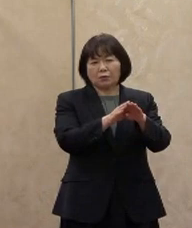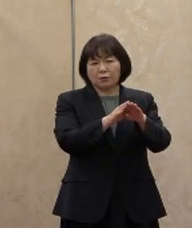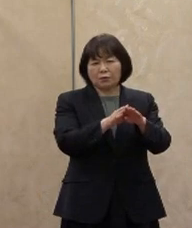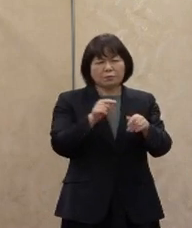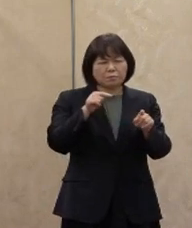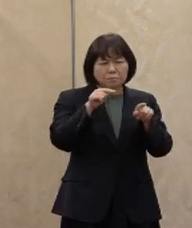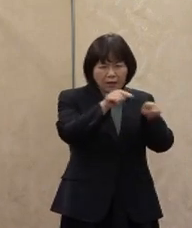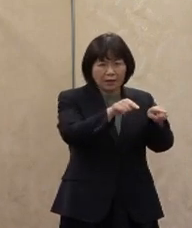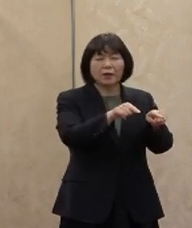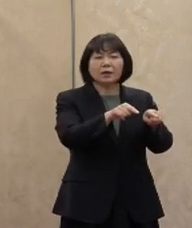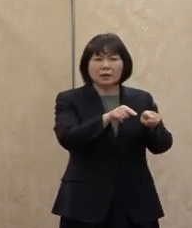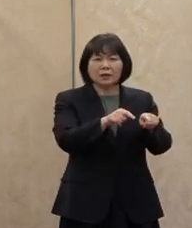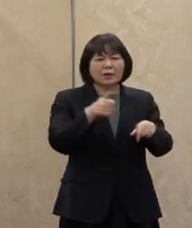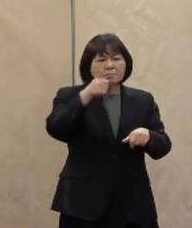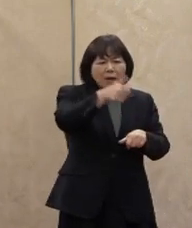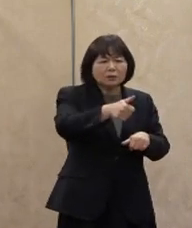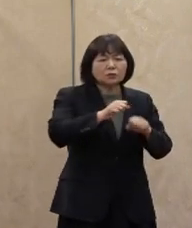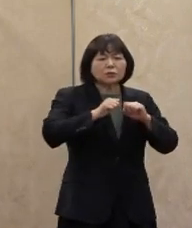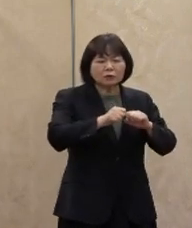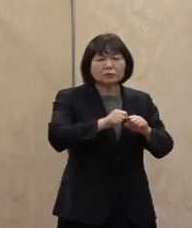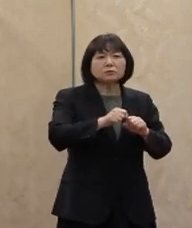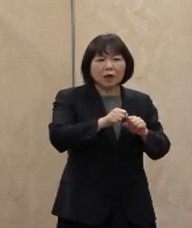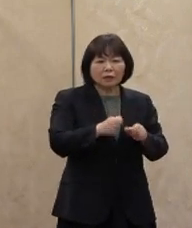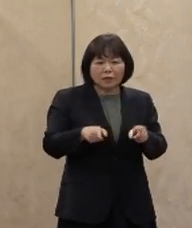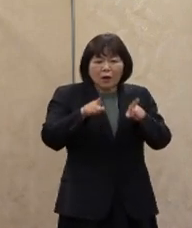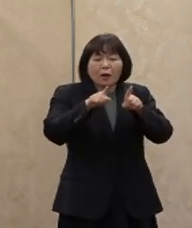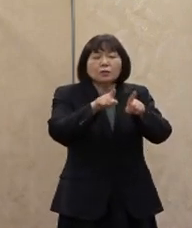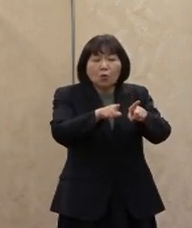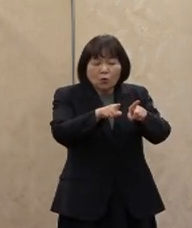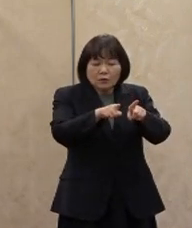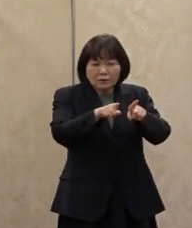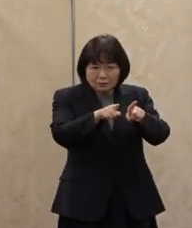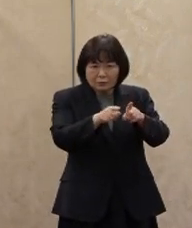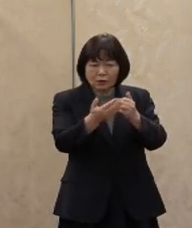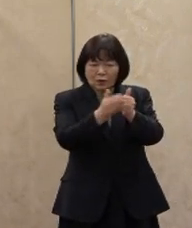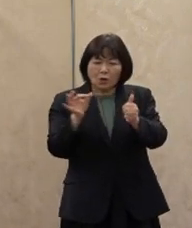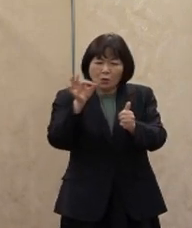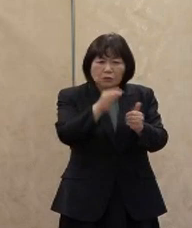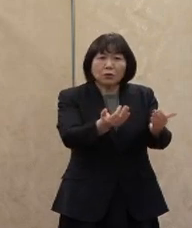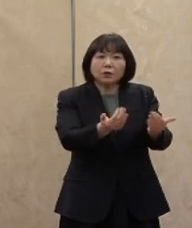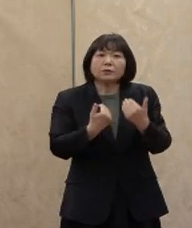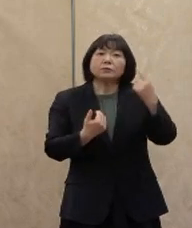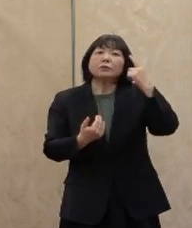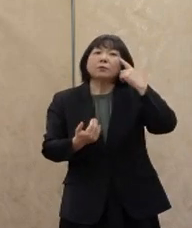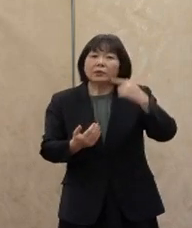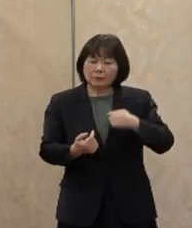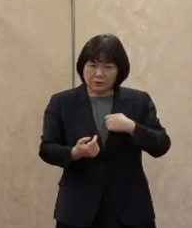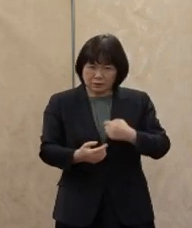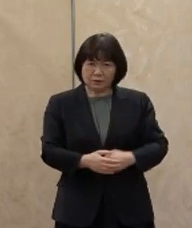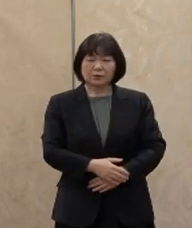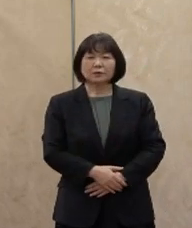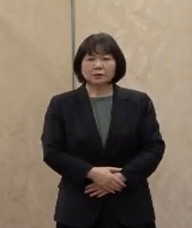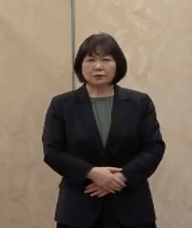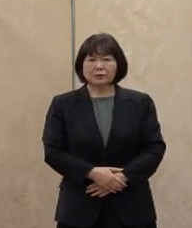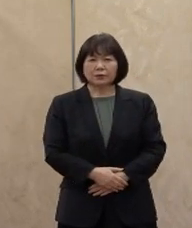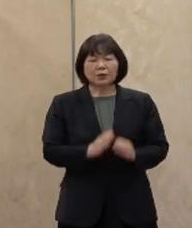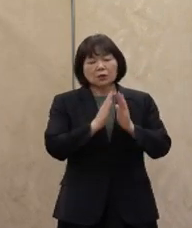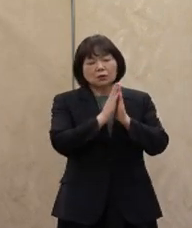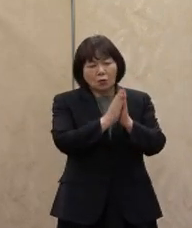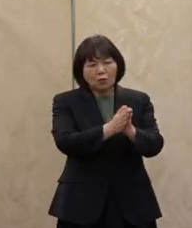ど、罰則をするんだったら裏返しの補償なかったら別に何も悪いことしないわけですから、その要請に従